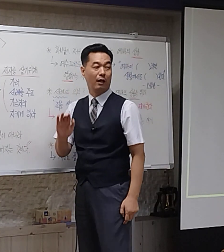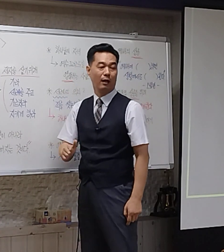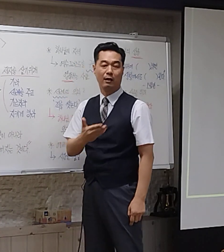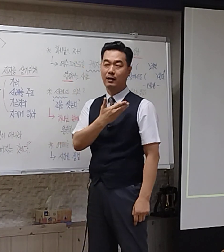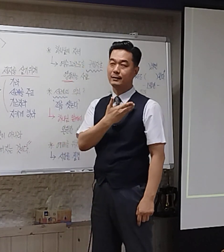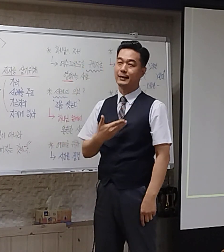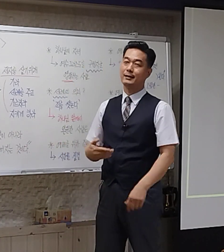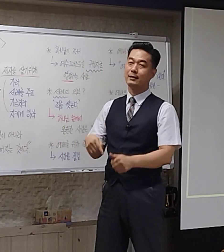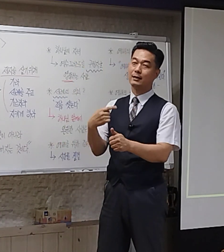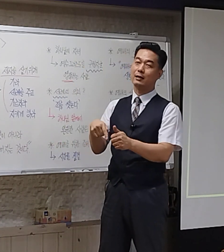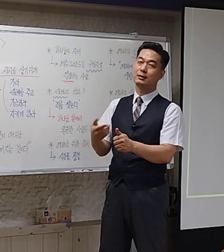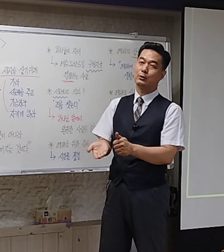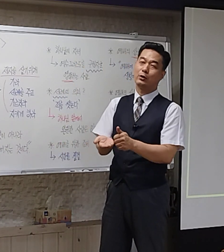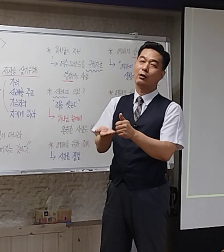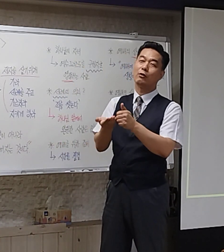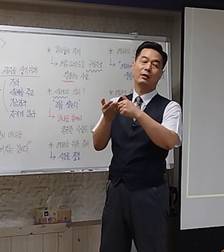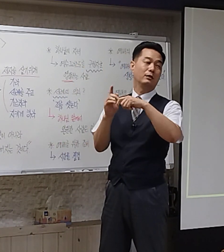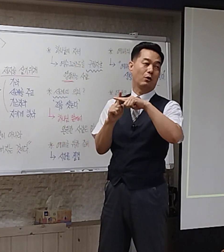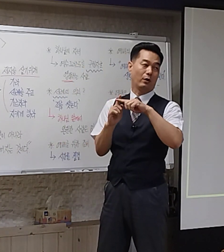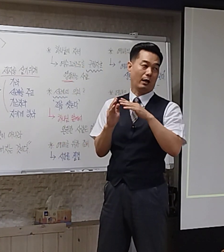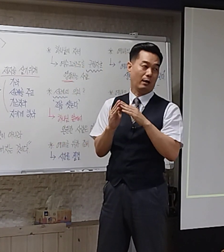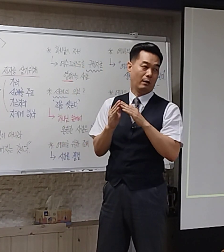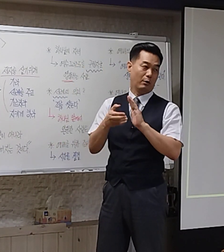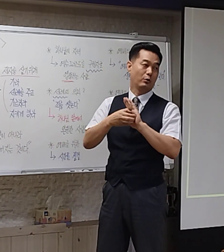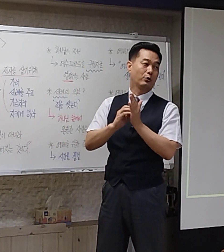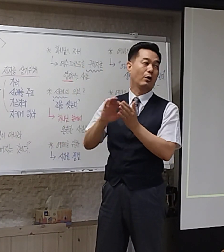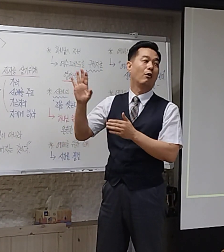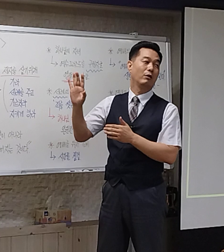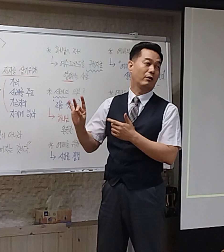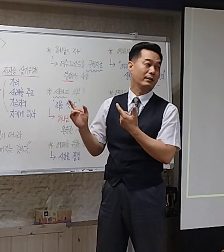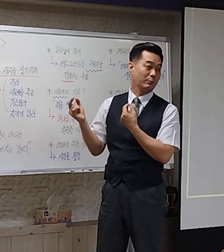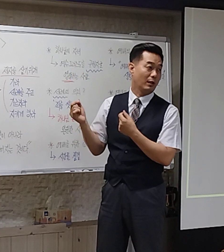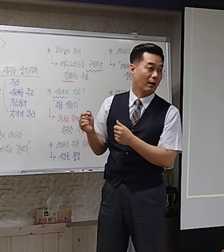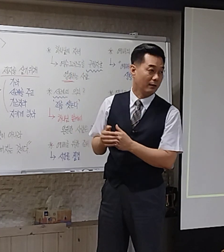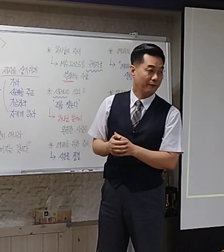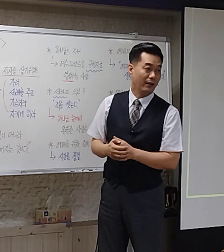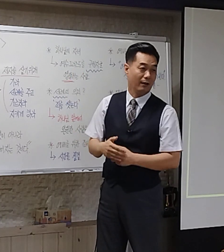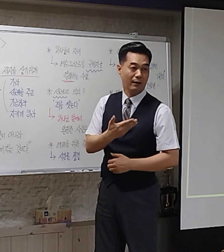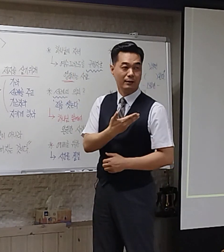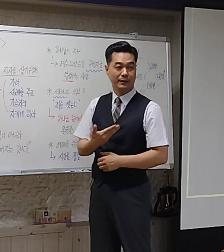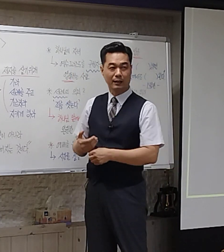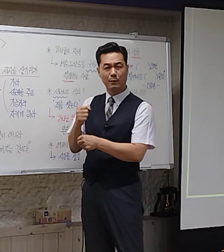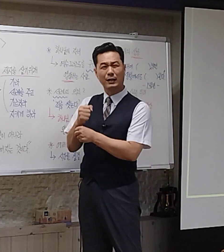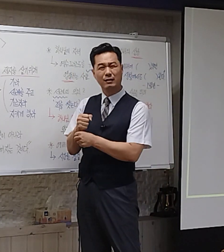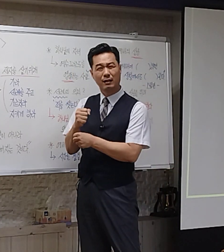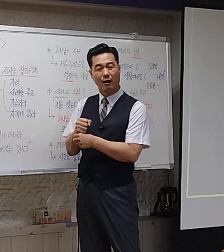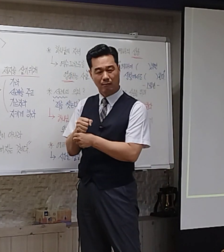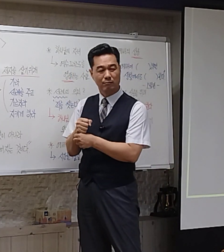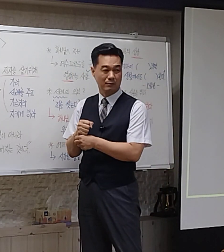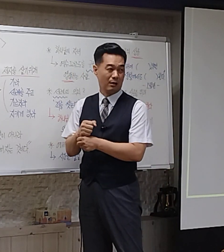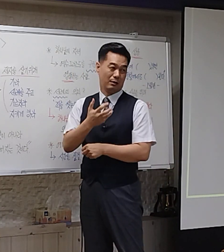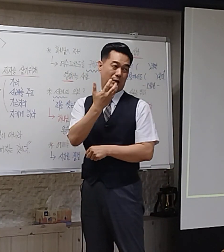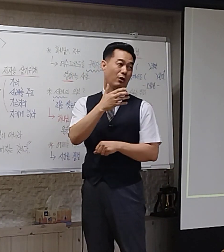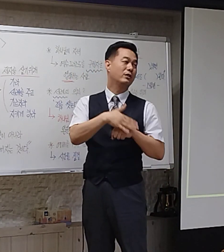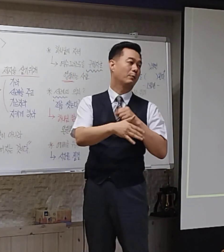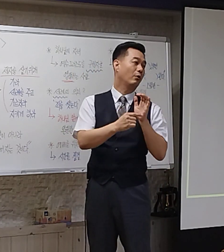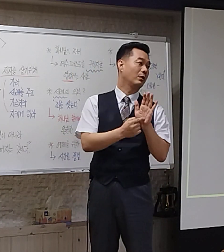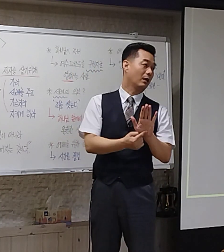같은데 제자를 가르치고 양육하는 교회. 뭐 이 정도가 어울릴 것 같습니다. 네, 제자를 만든다. 청인식 표현이긴